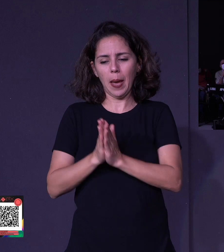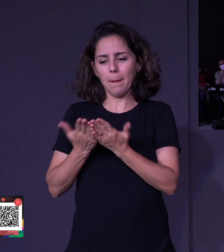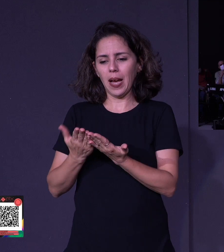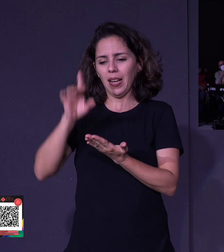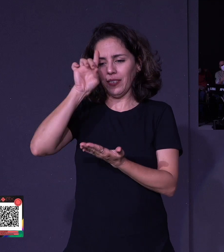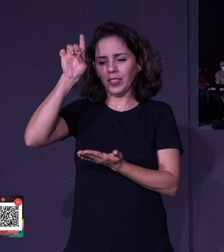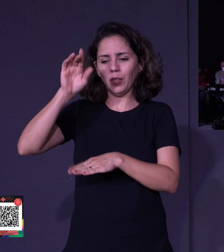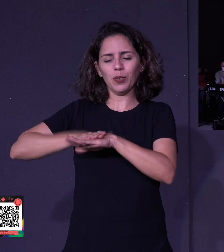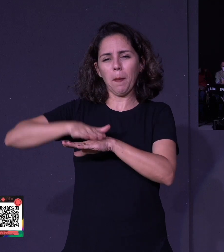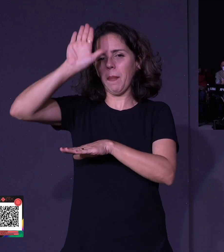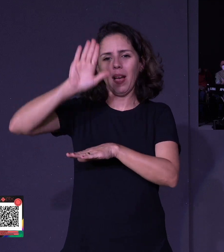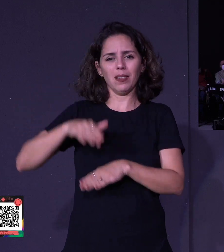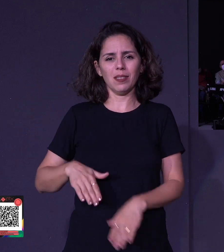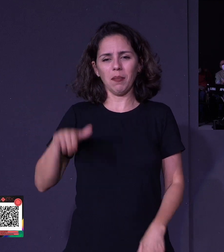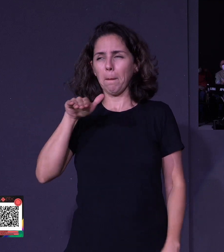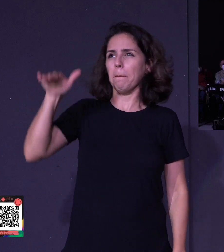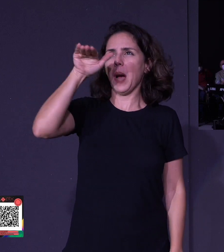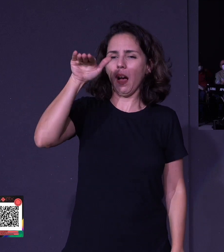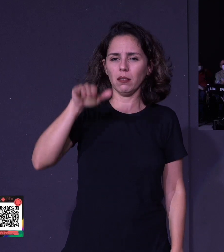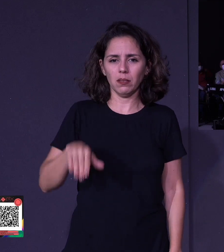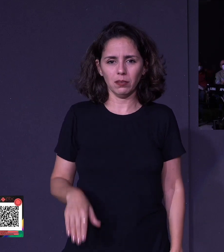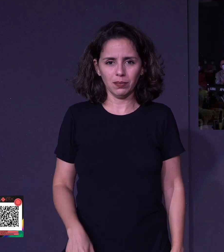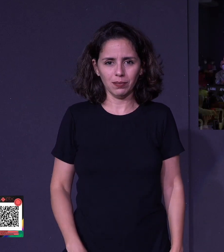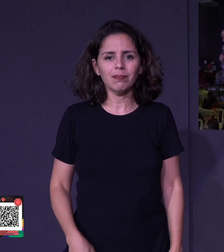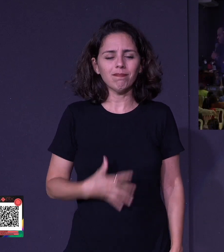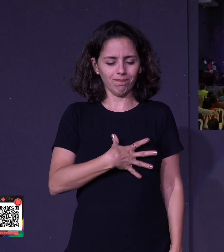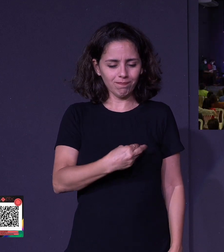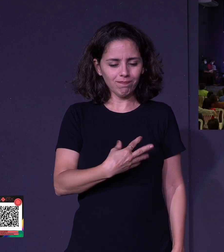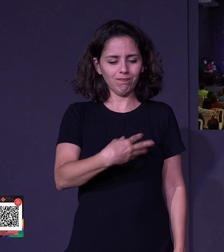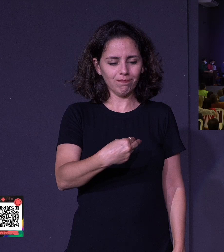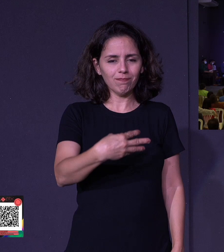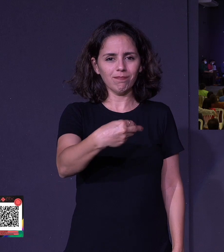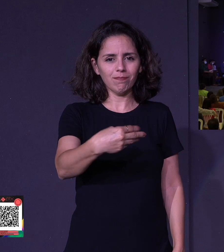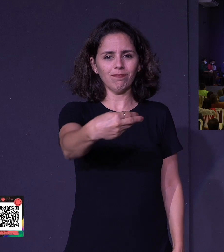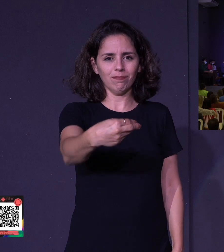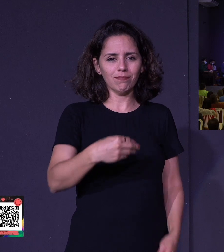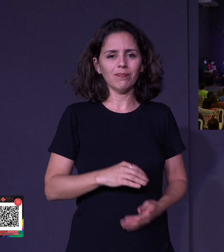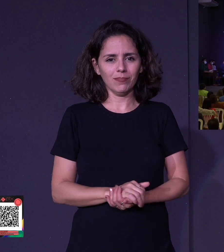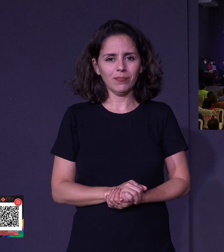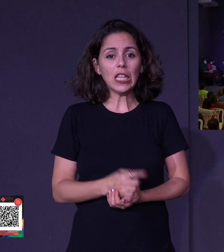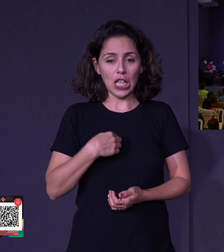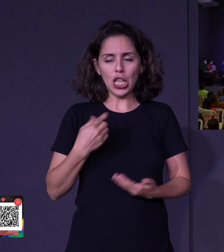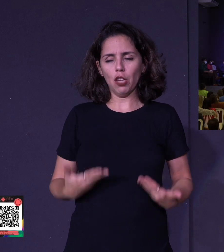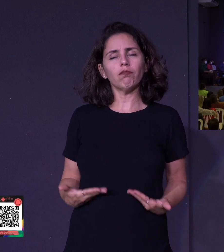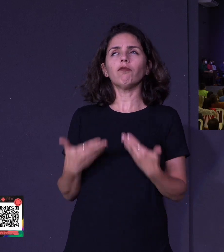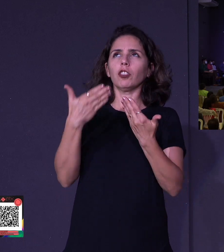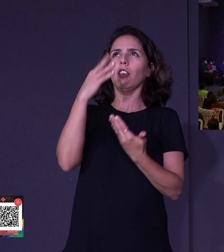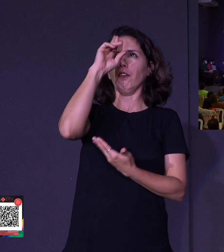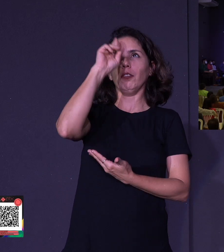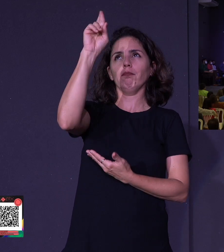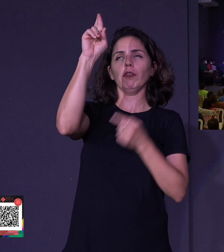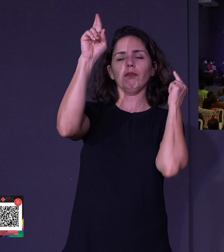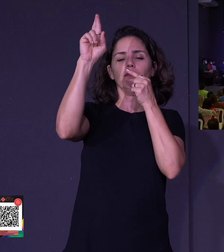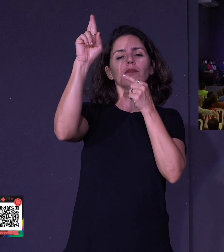outra geração. Eu vou servir o Deus de meu pai.